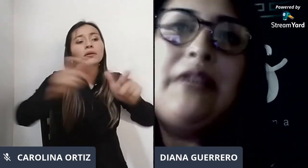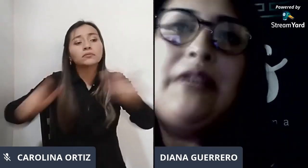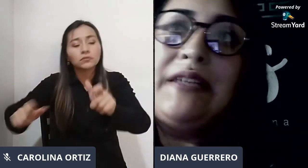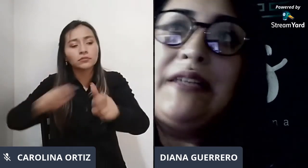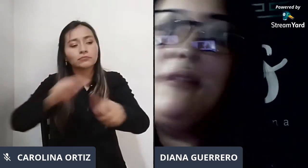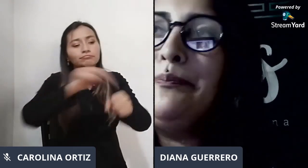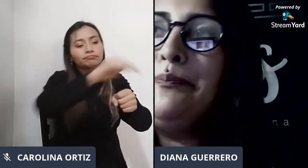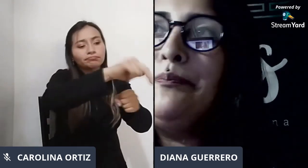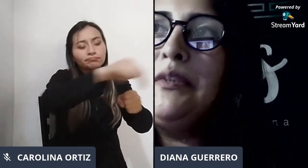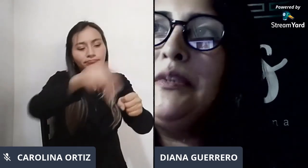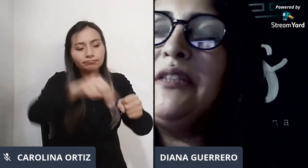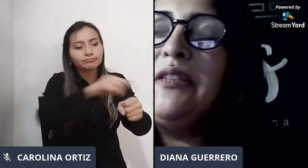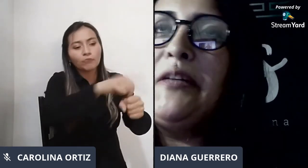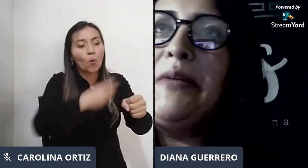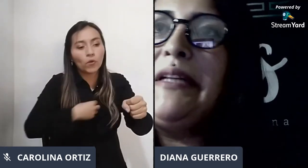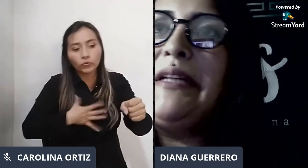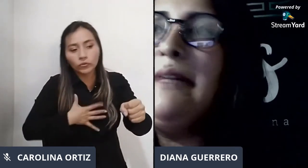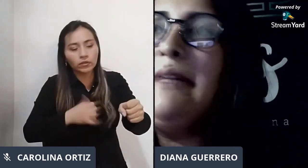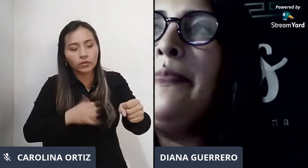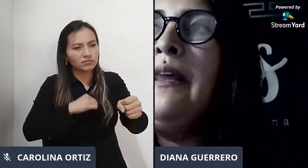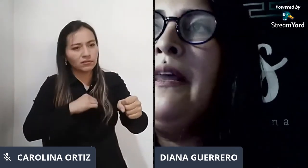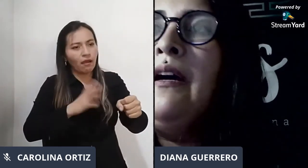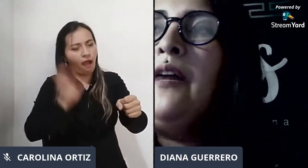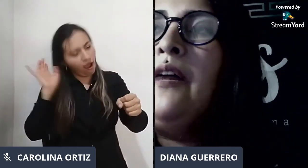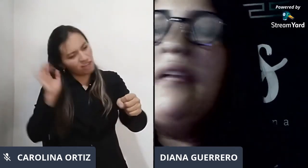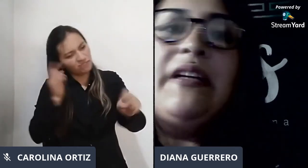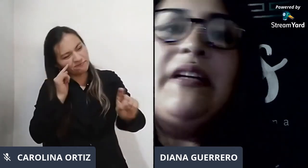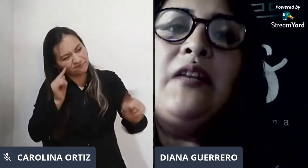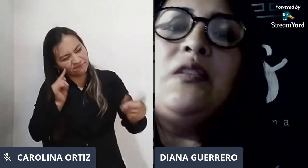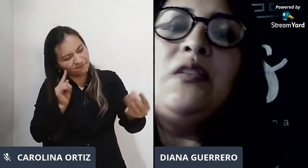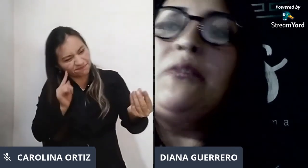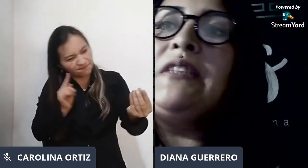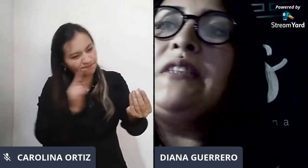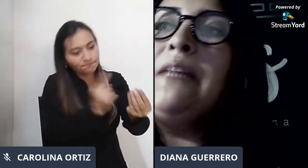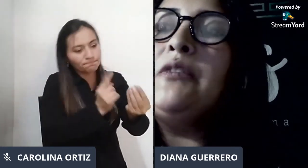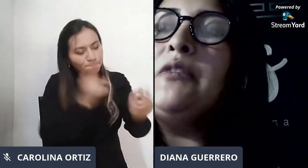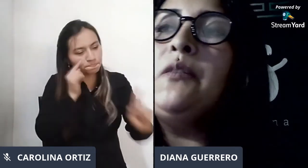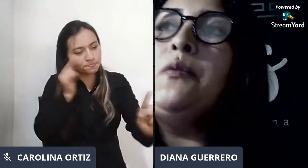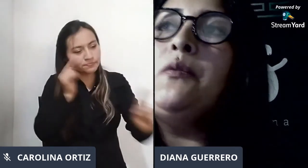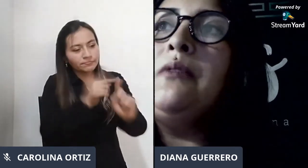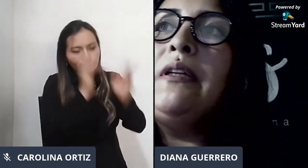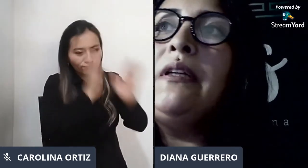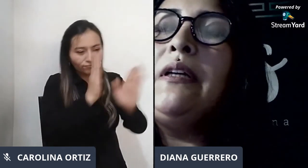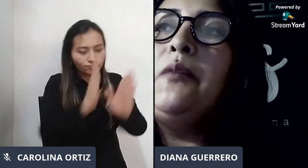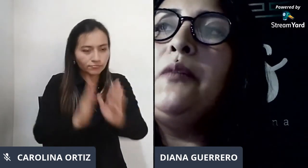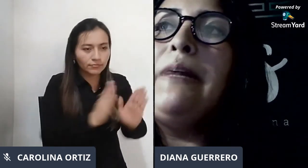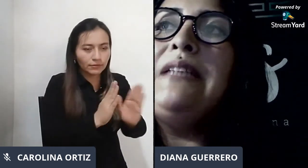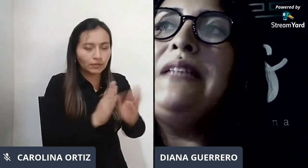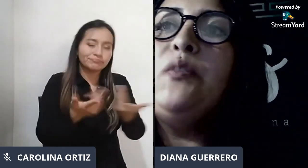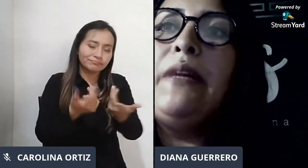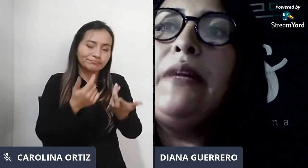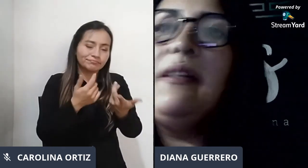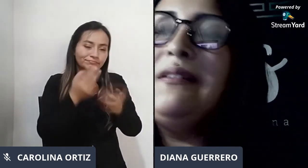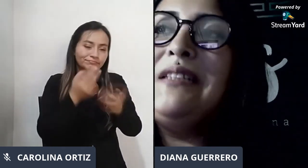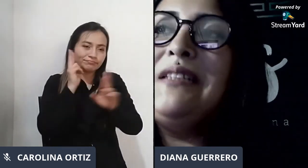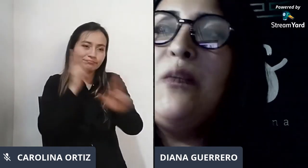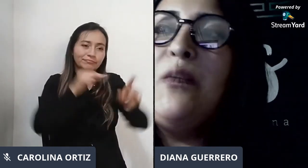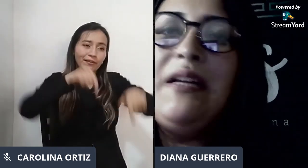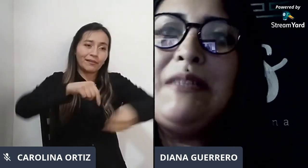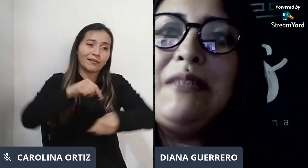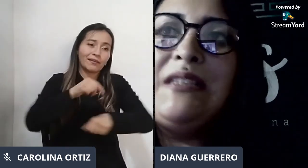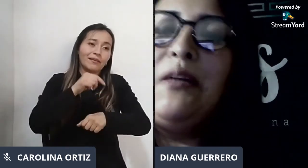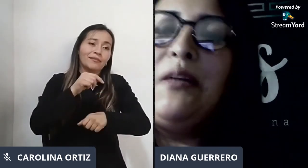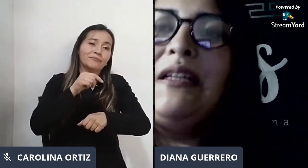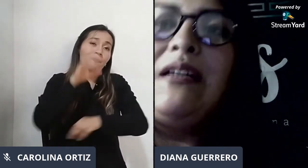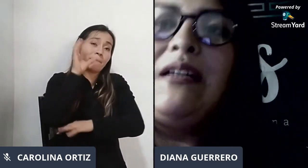en menos oportunidades, por decirlo de alguna manera, aunque bien reconocemos que estamos en un país súper desigual,